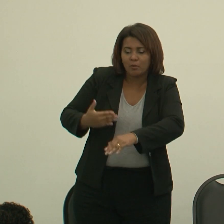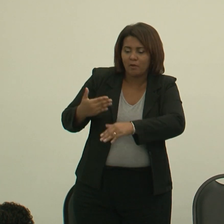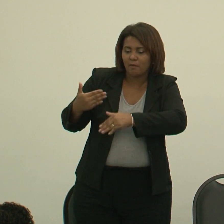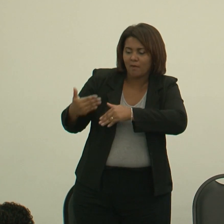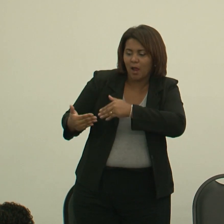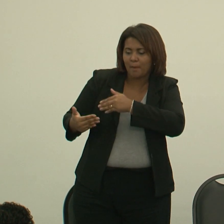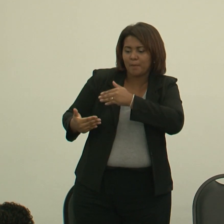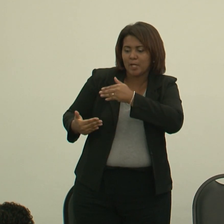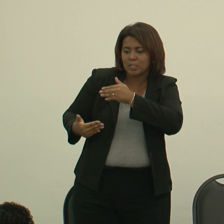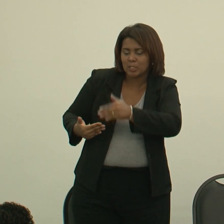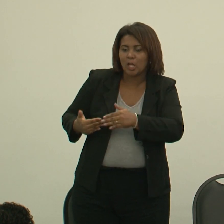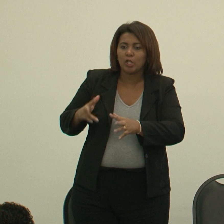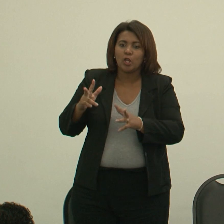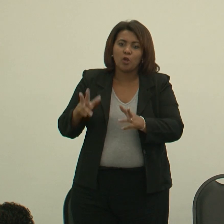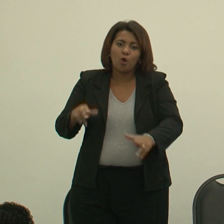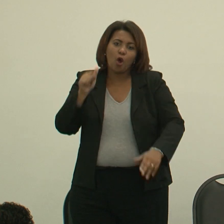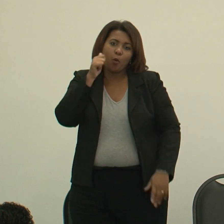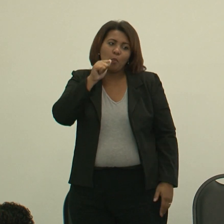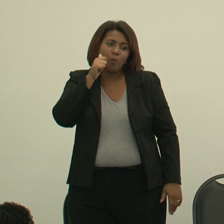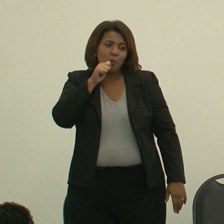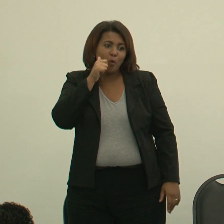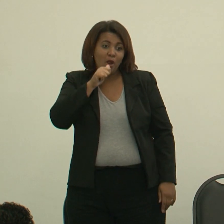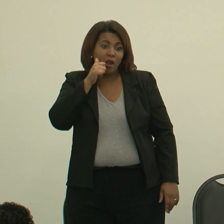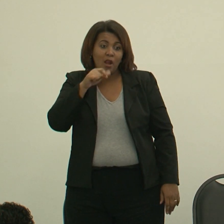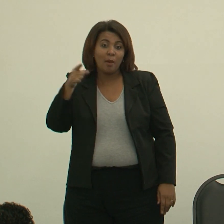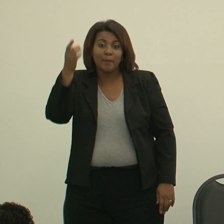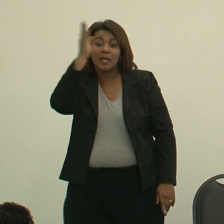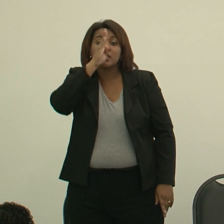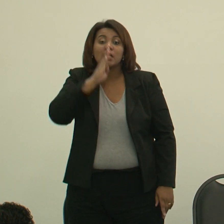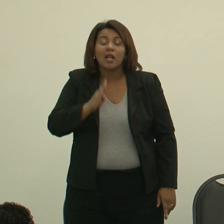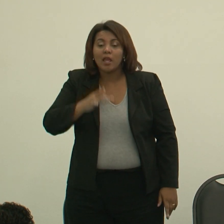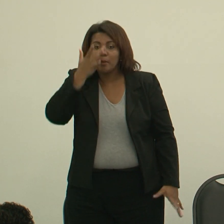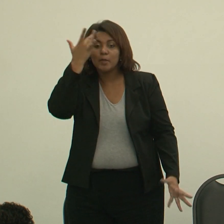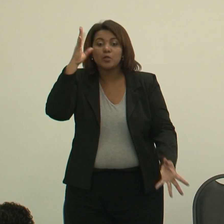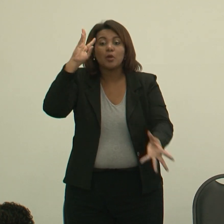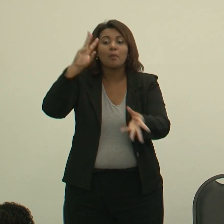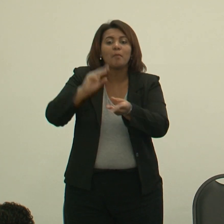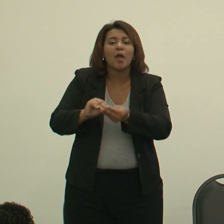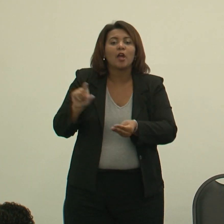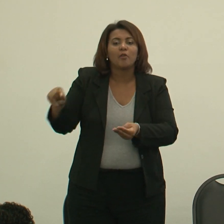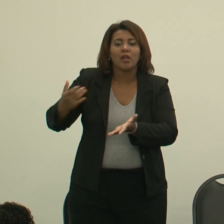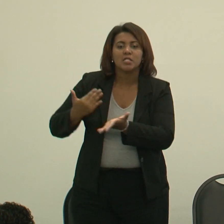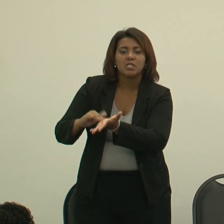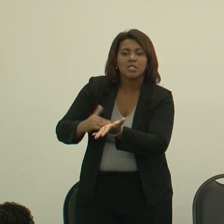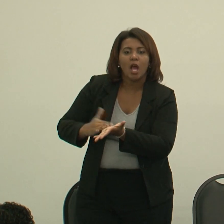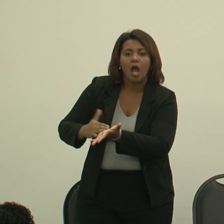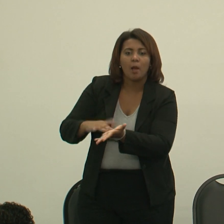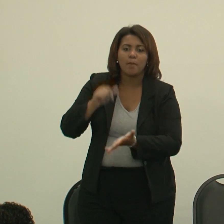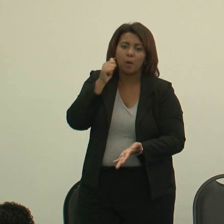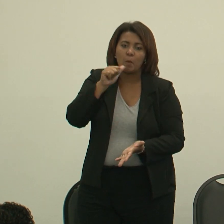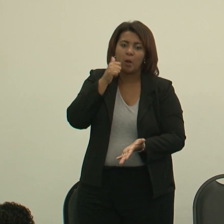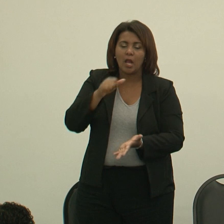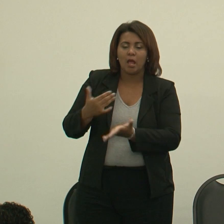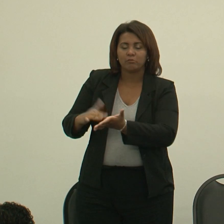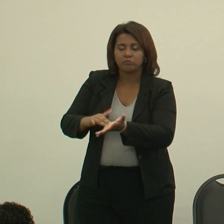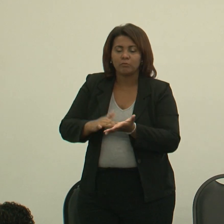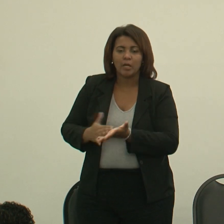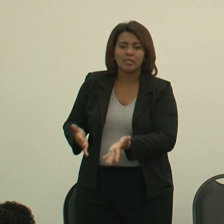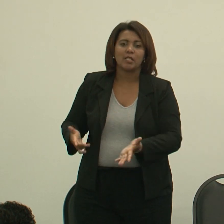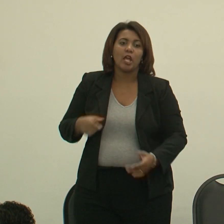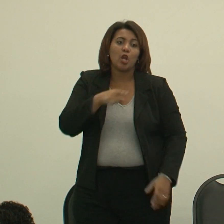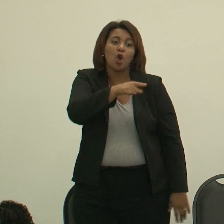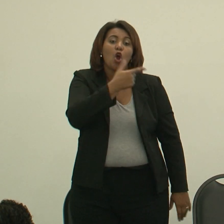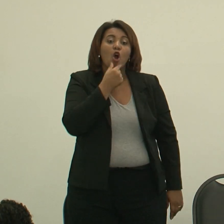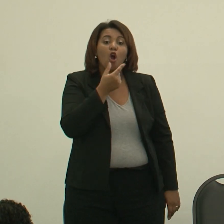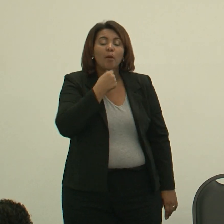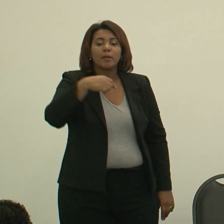como estereótipo da mulher brasileira a passista de escola de samba. Que eu tenho como estereótipo de um brasileiro o jogador de